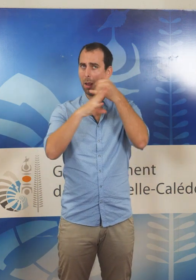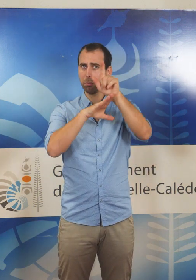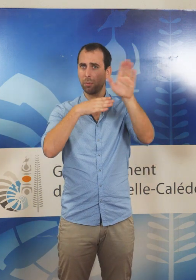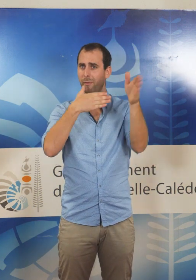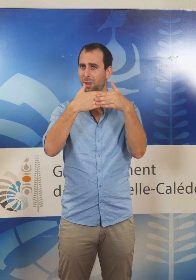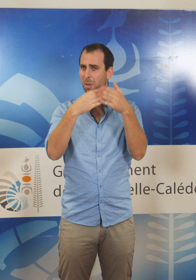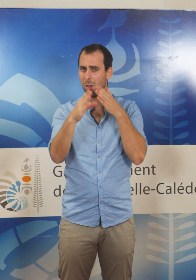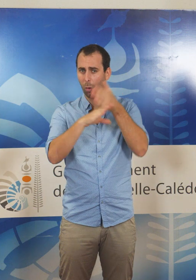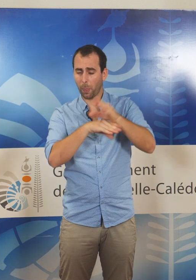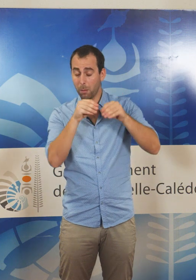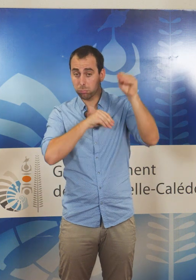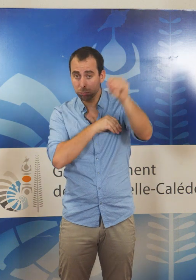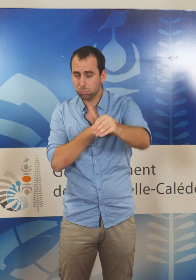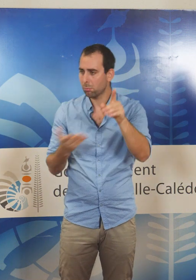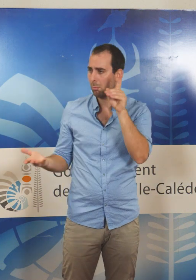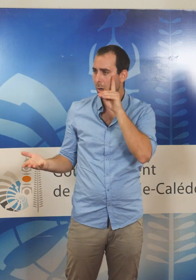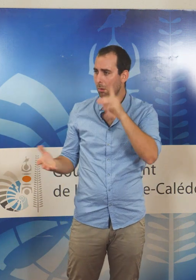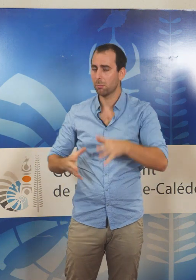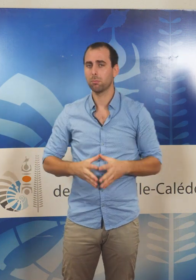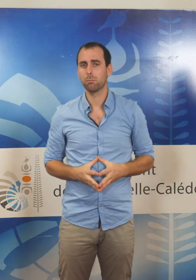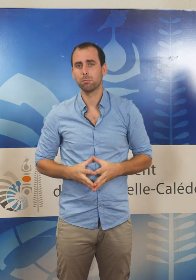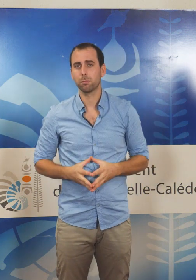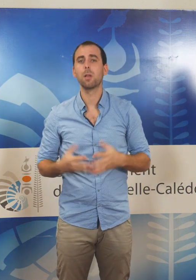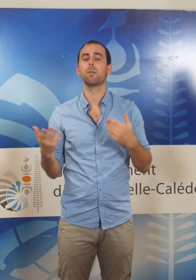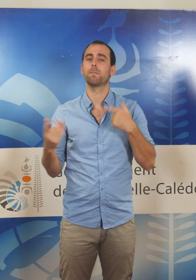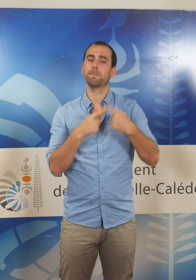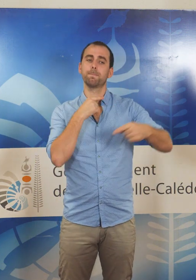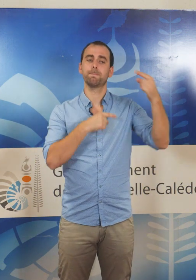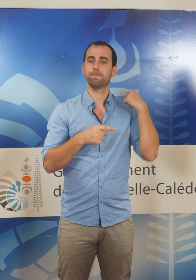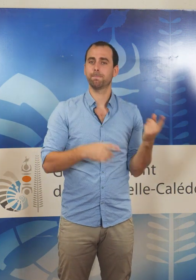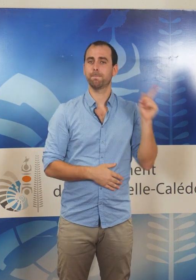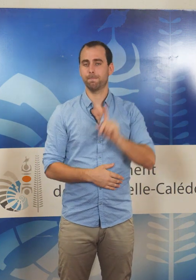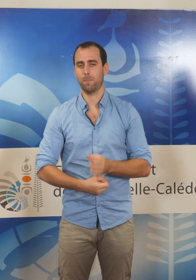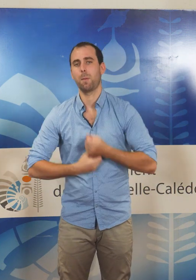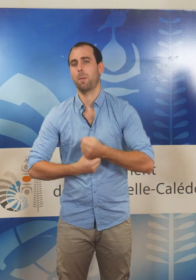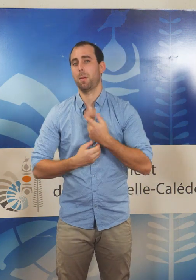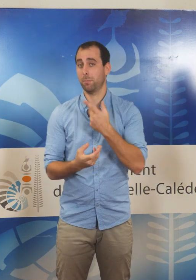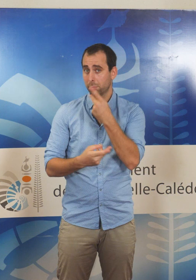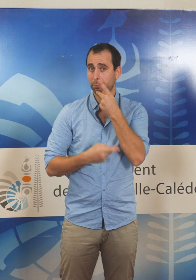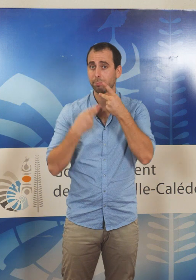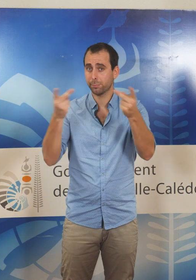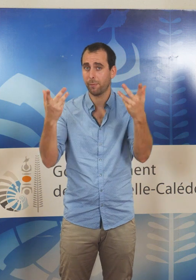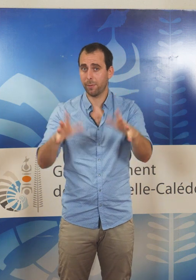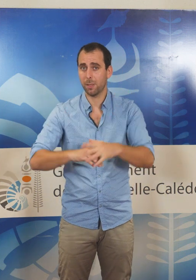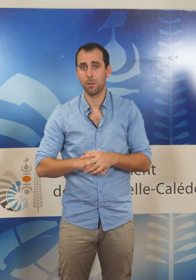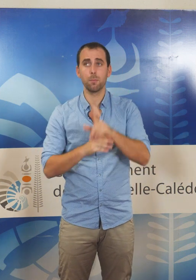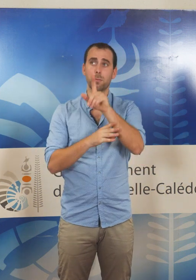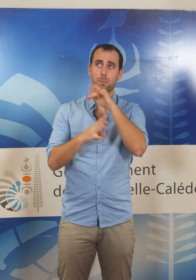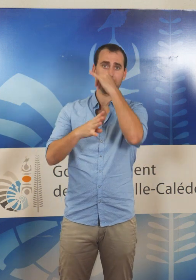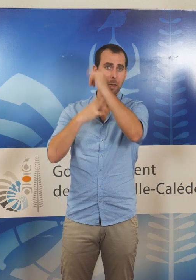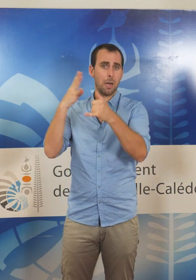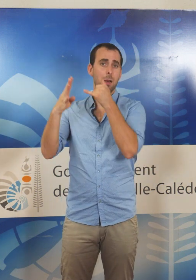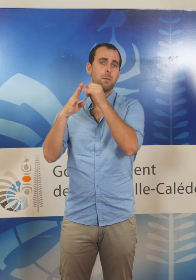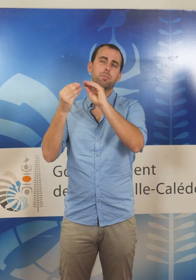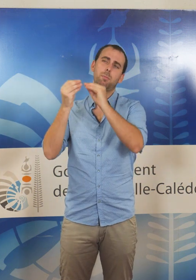rentrée décalée ? Alors, je l'avais précisé lors de mes précédentes interventions, on avait quand même un problème spécifique sur la province